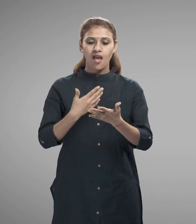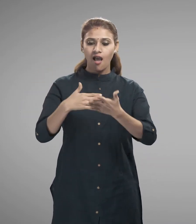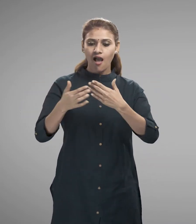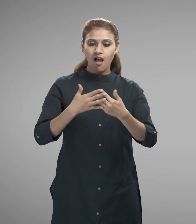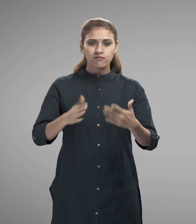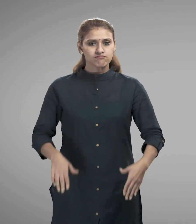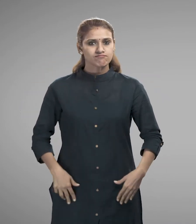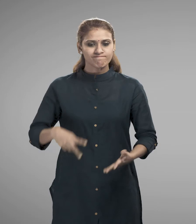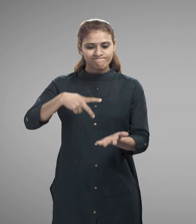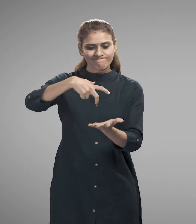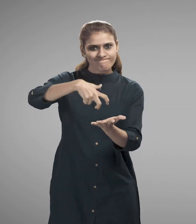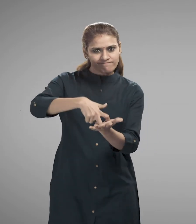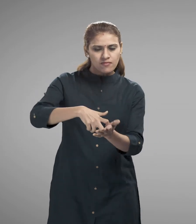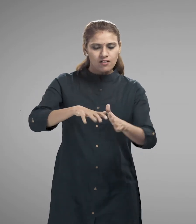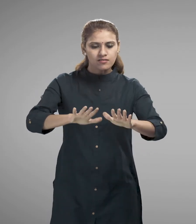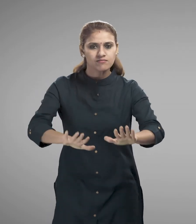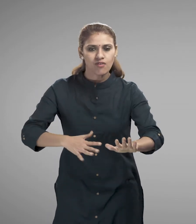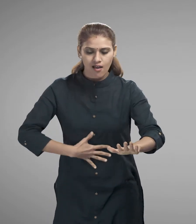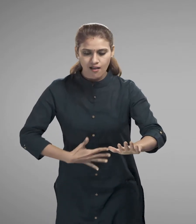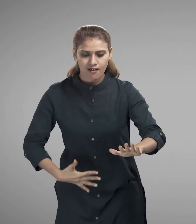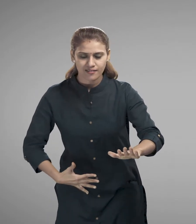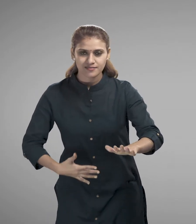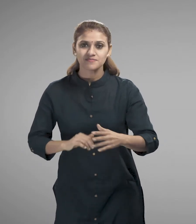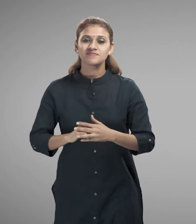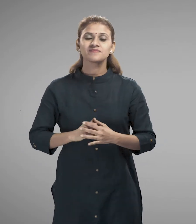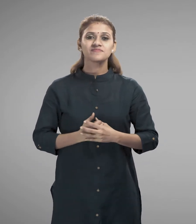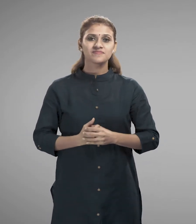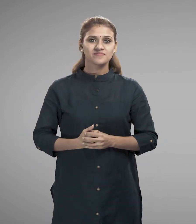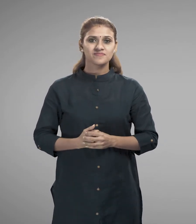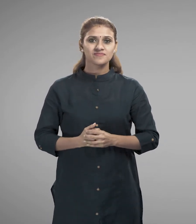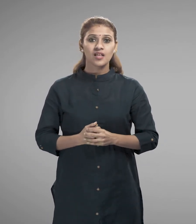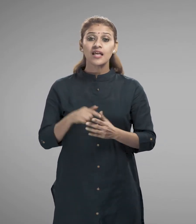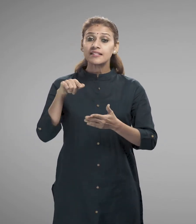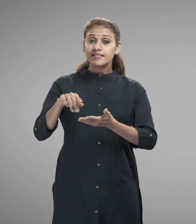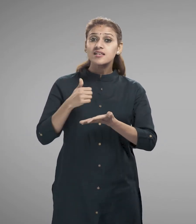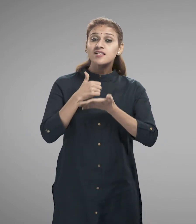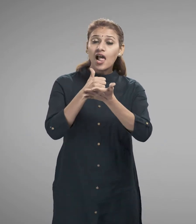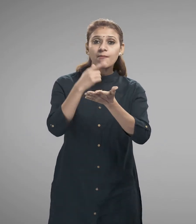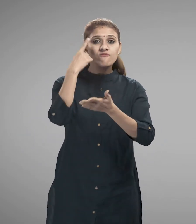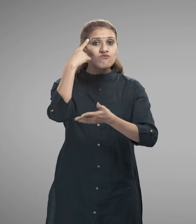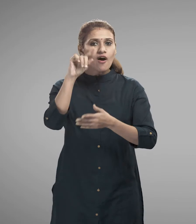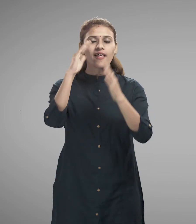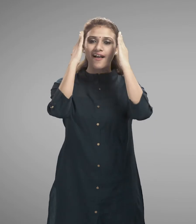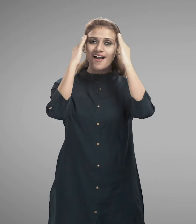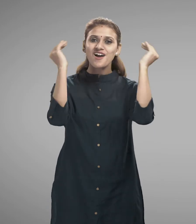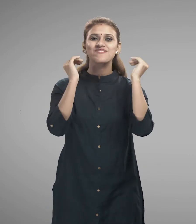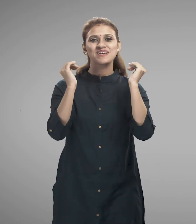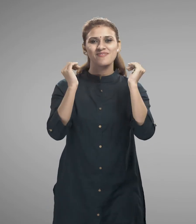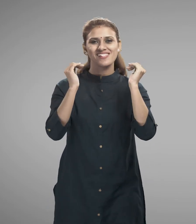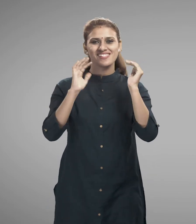अपने हाथ और घुटनों पर टेक लगाएं, जिससे आपका गर्भाशय नीचे लटकता है और आपको आराम मिलता